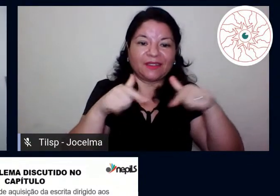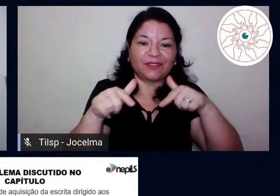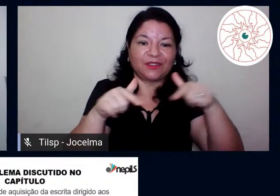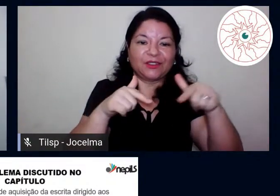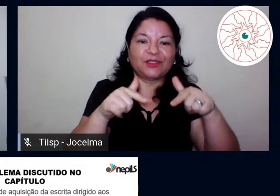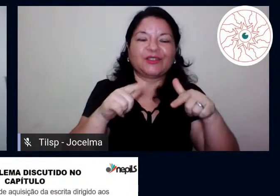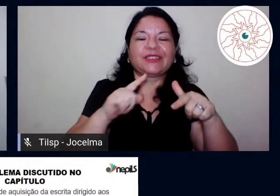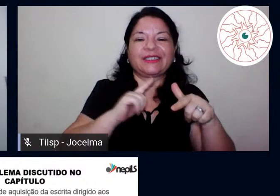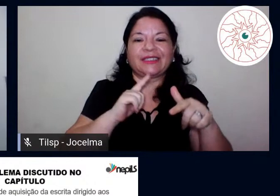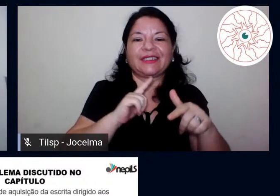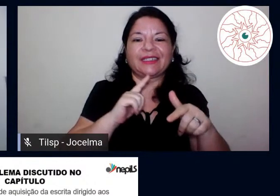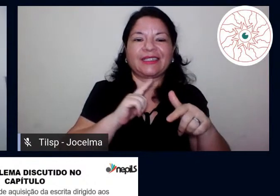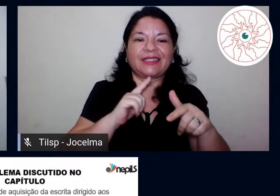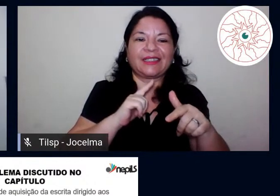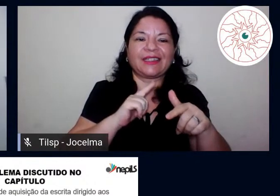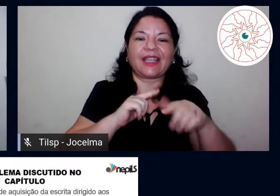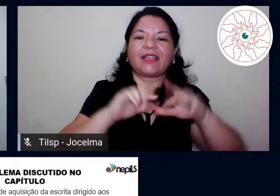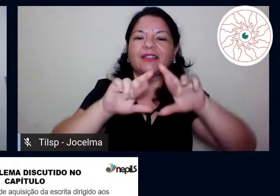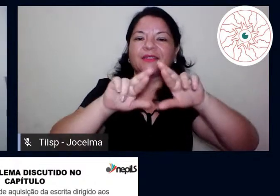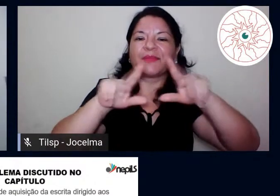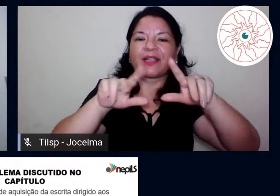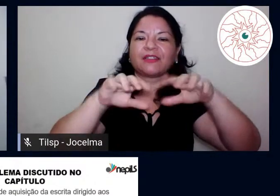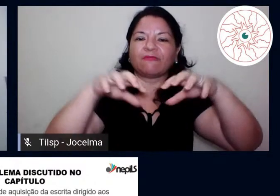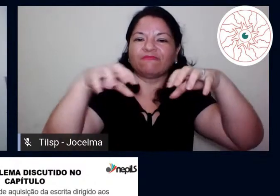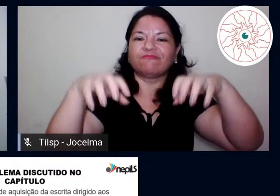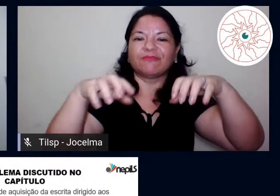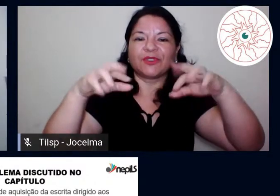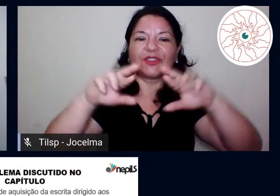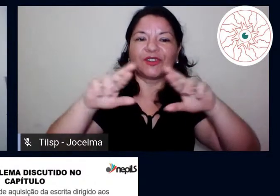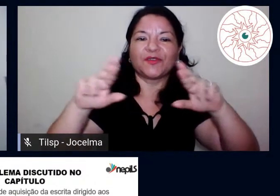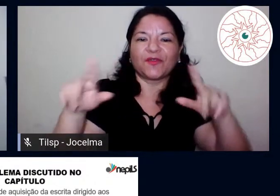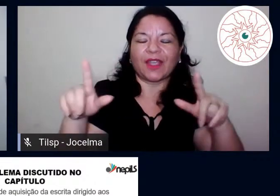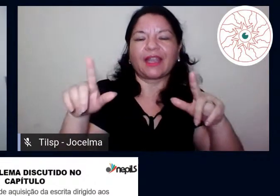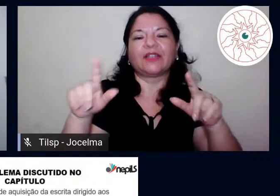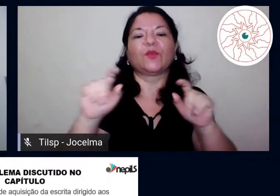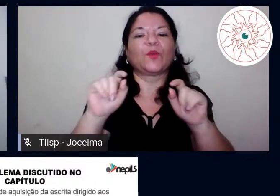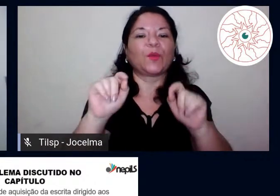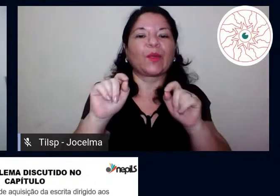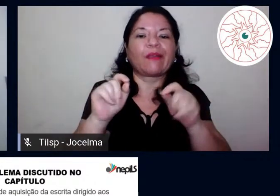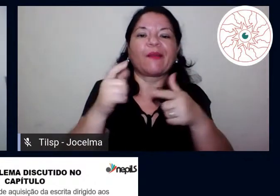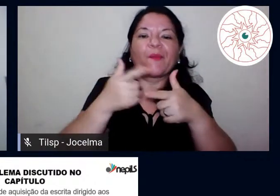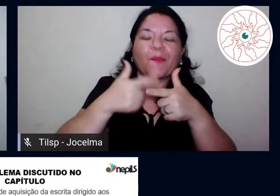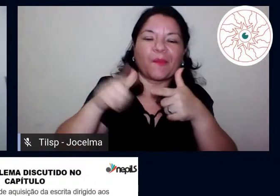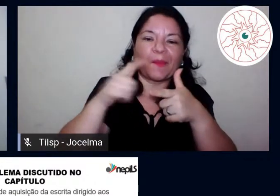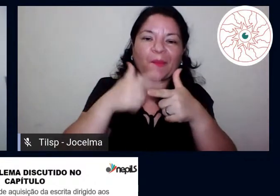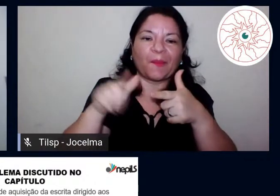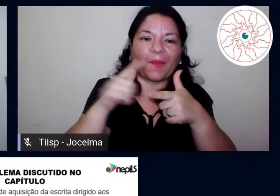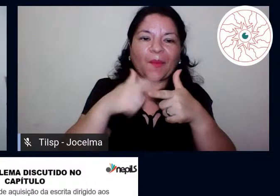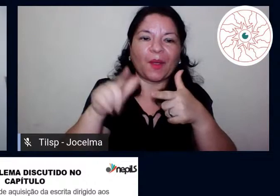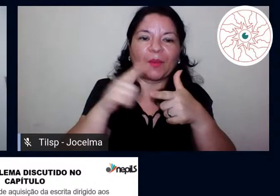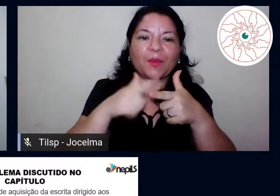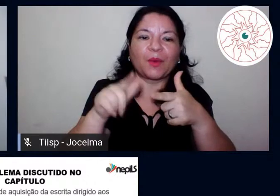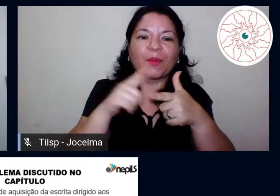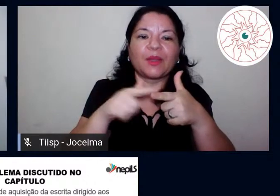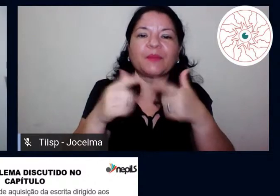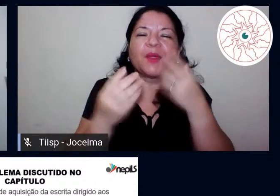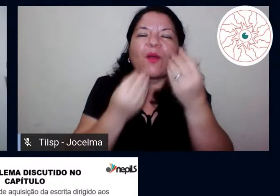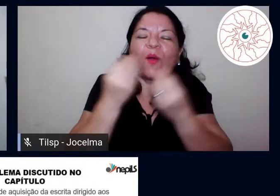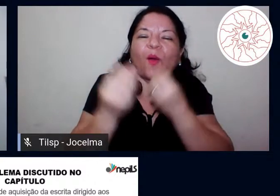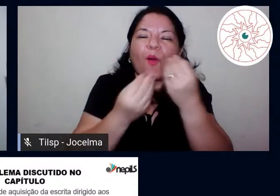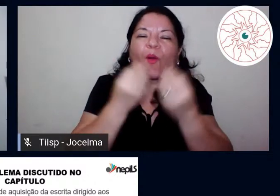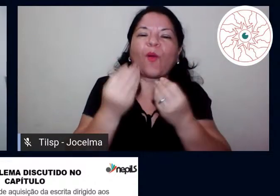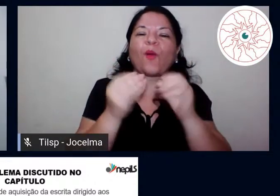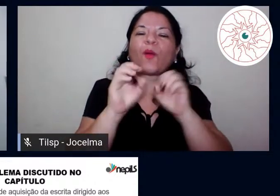traz a discussão a a questão, a problemática, né, da da da educação